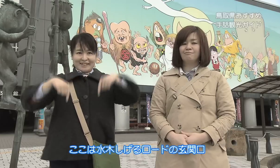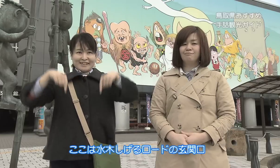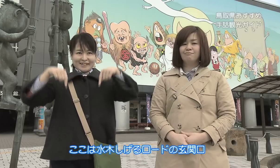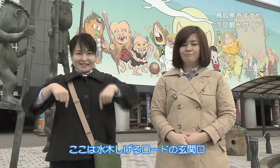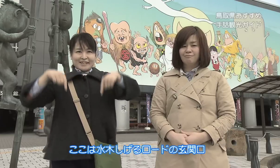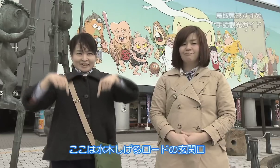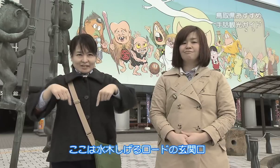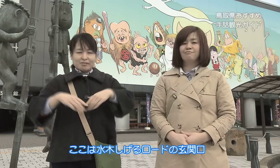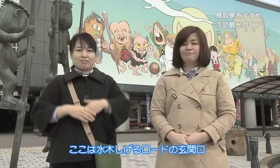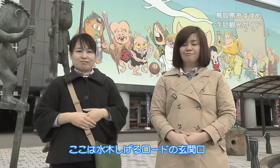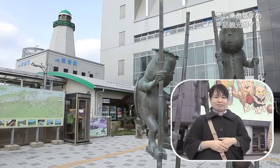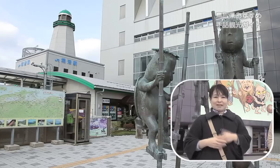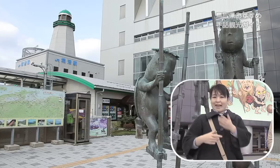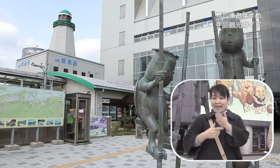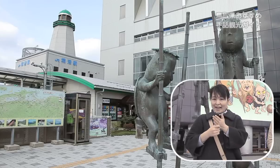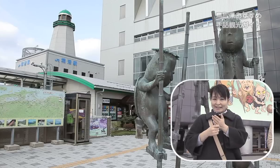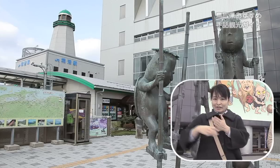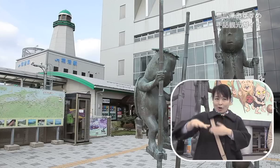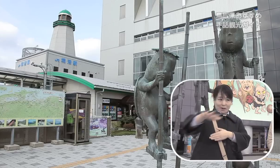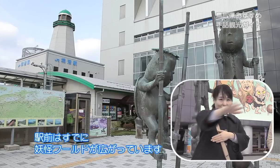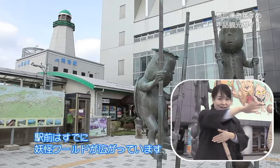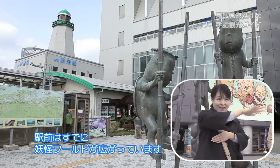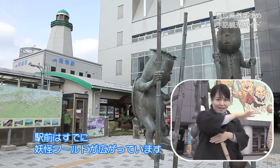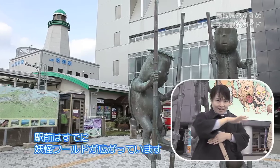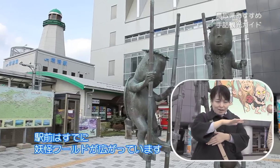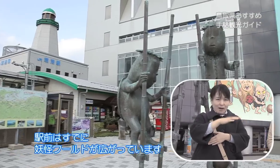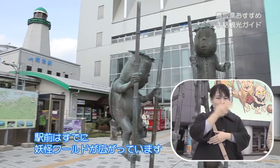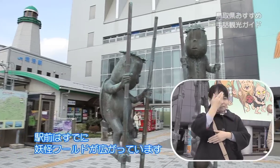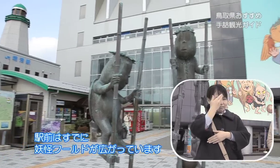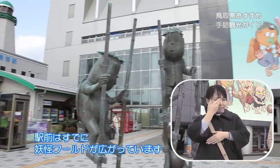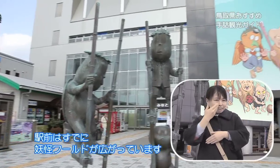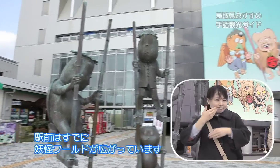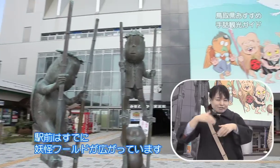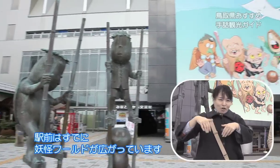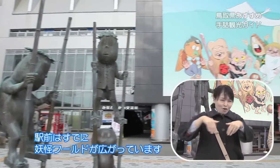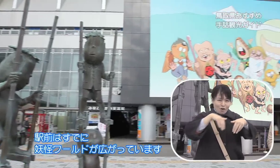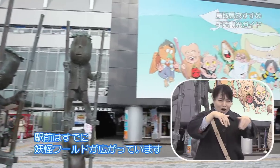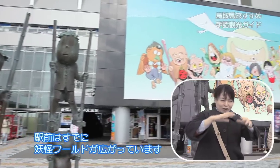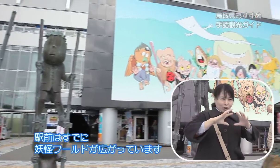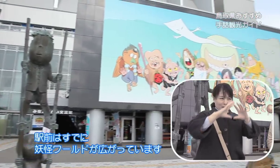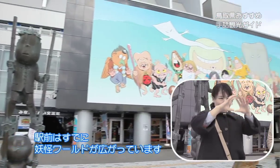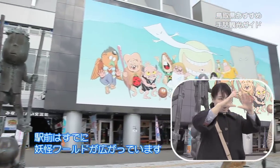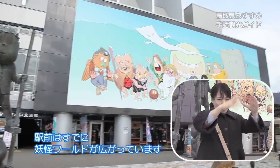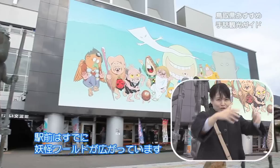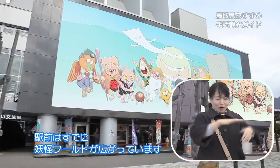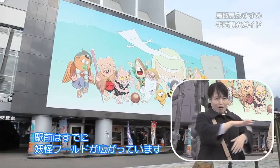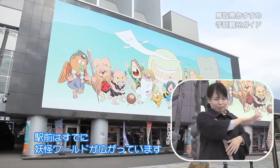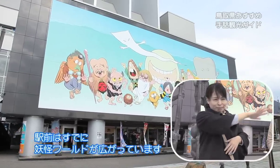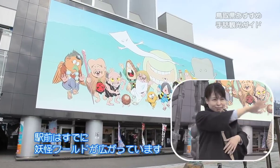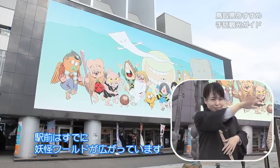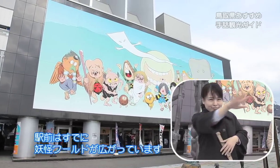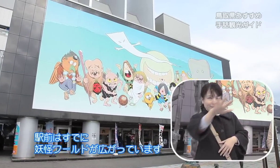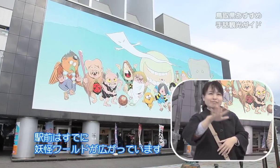そばで見ている鬼太郎とネズミ男駅前はすでに妖怪ワールドが広がって